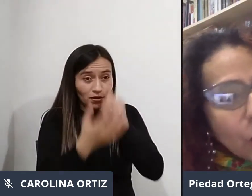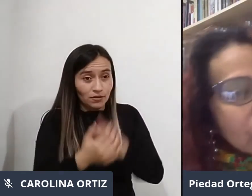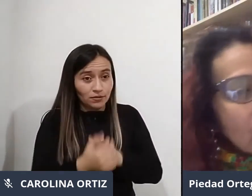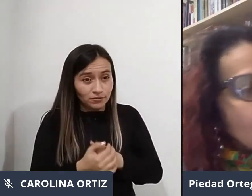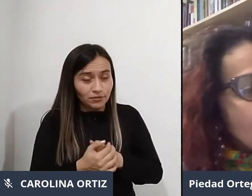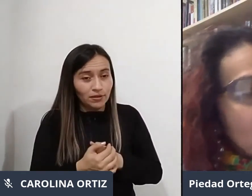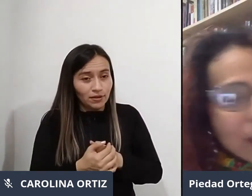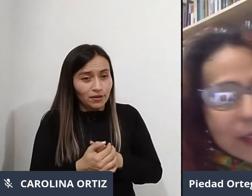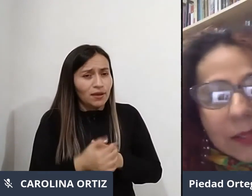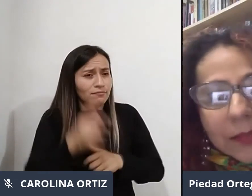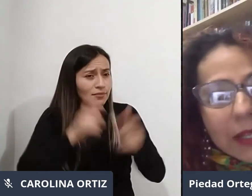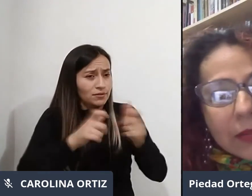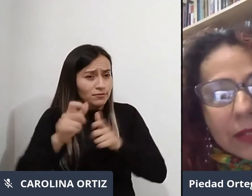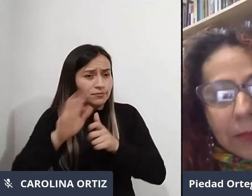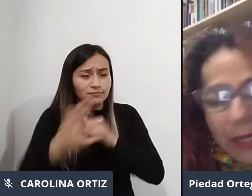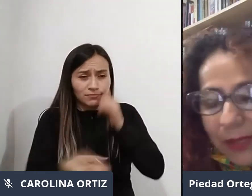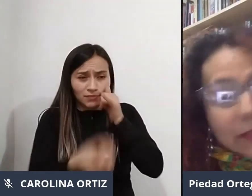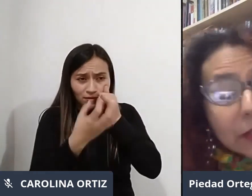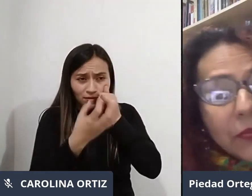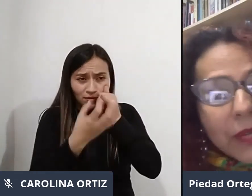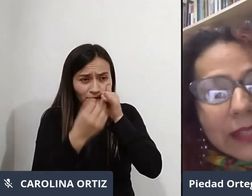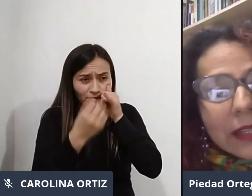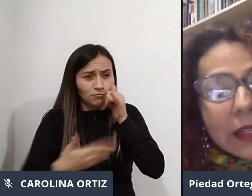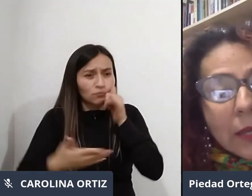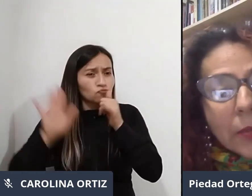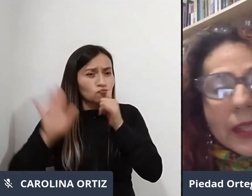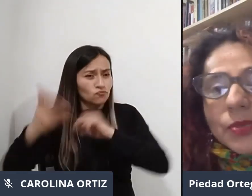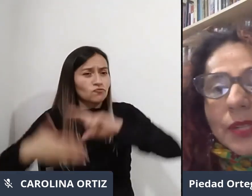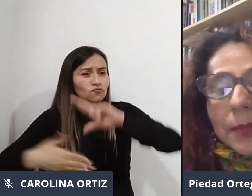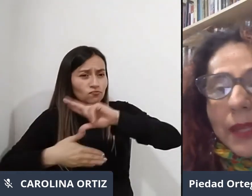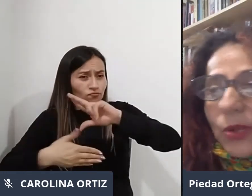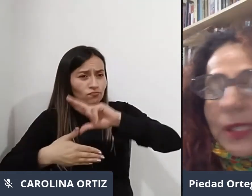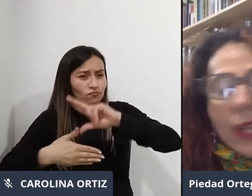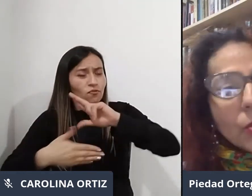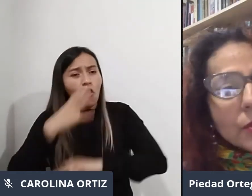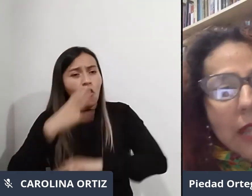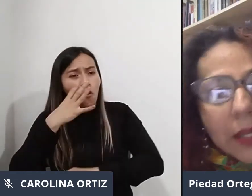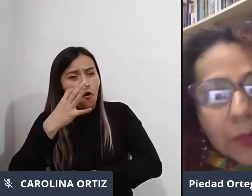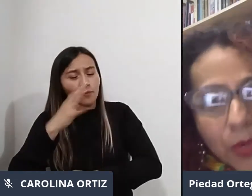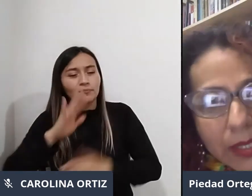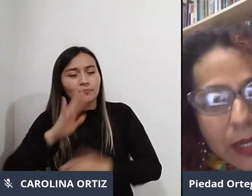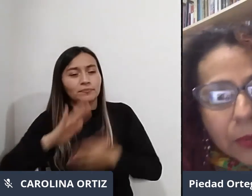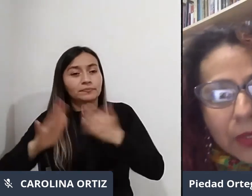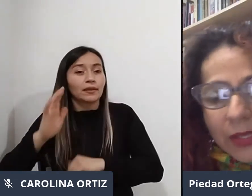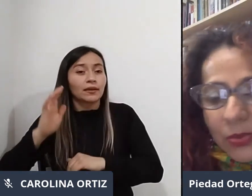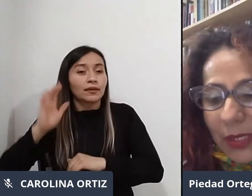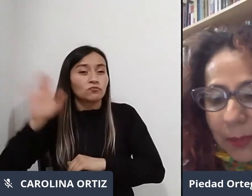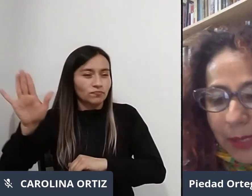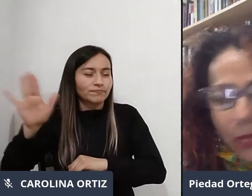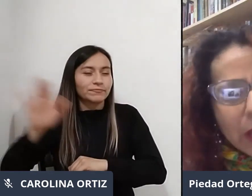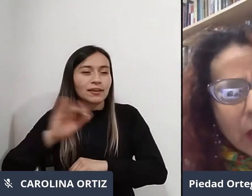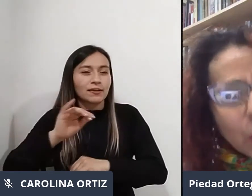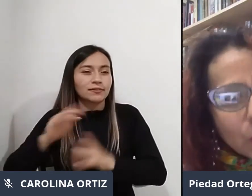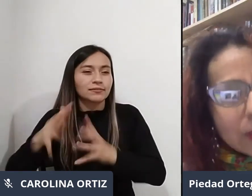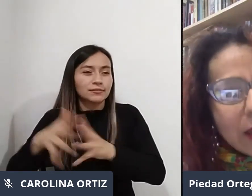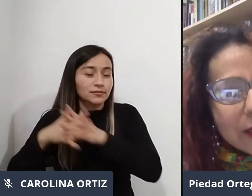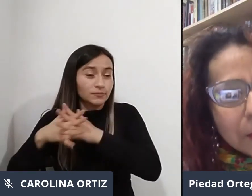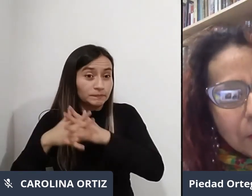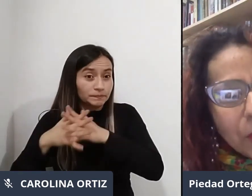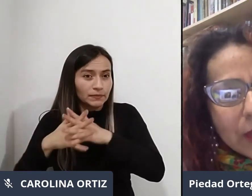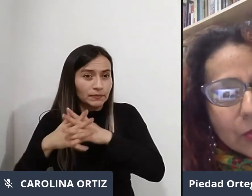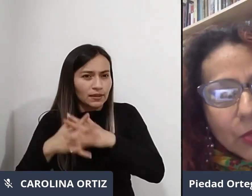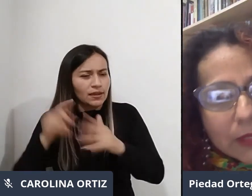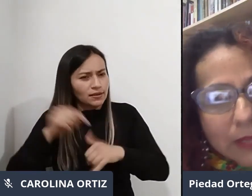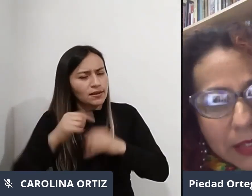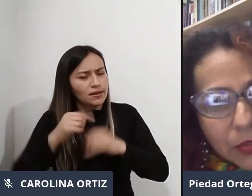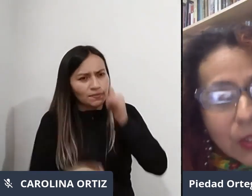pedagogos anglosajones también hablan para hablar de Freire, porque es una pedagogía contrahegemónica, porque es una pedagogía en contra de este